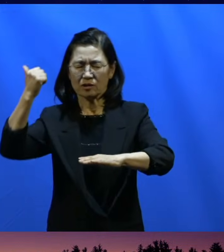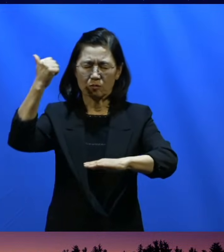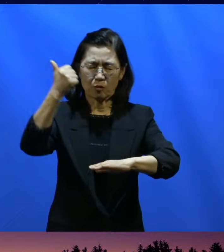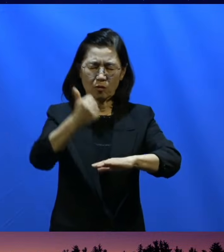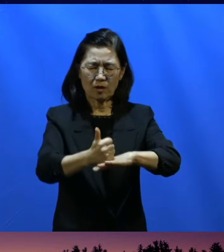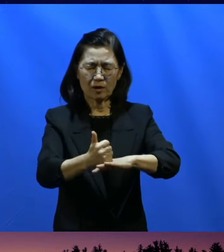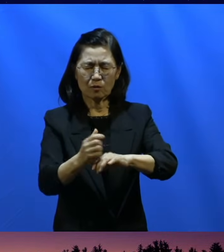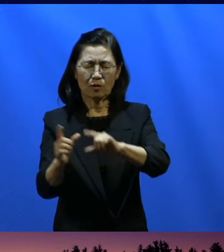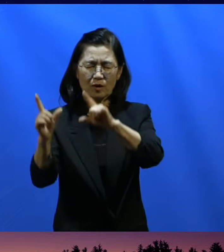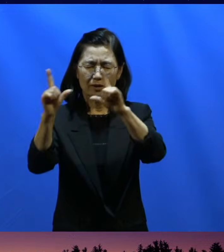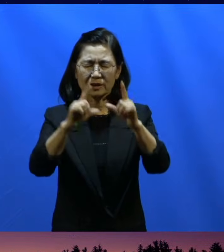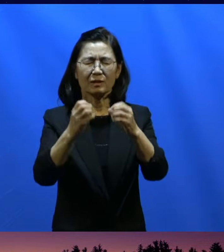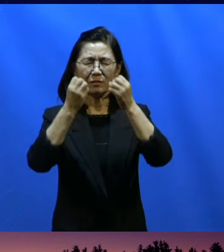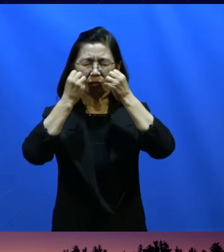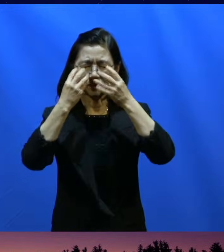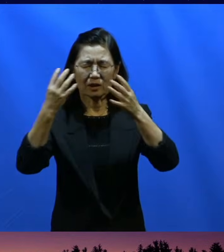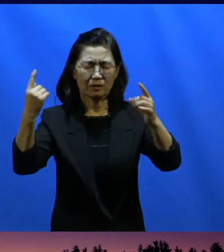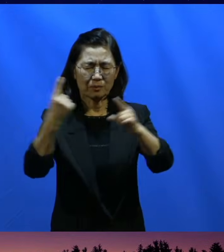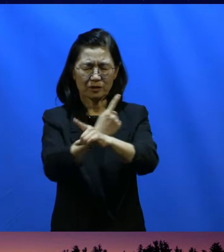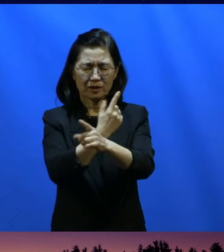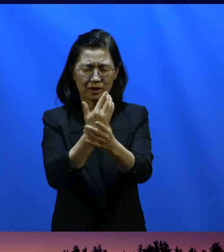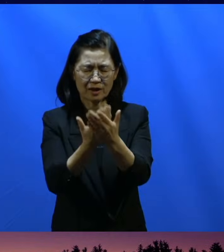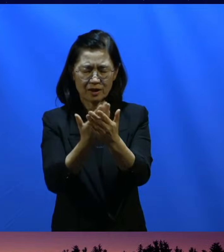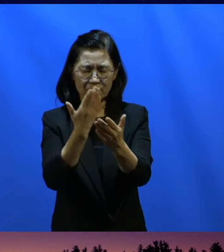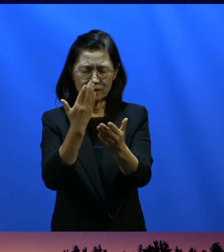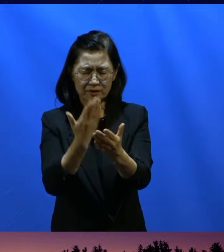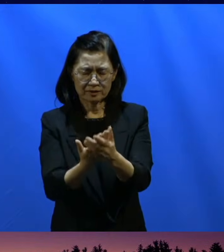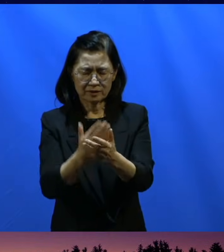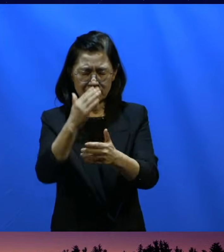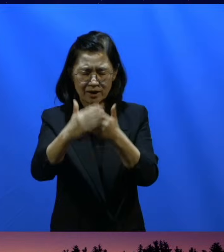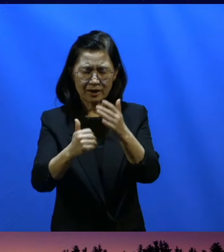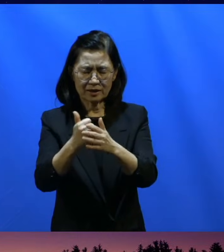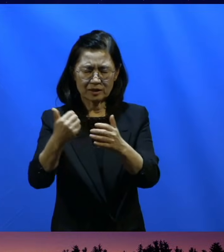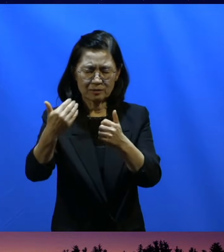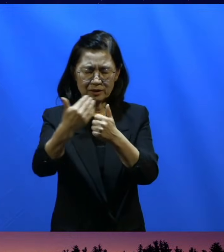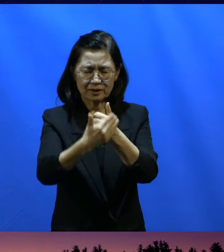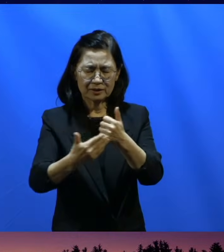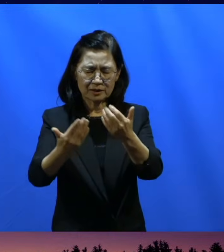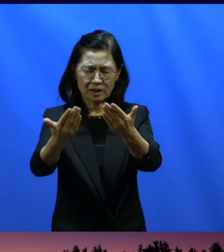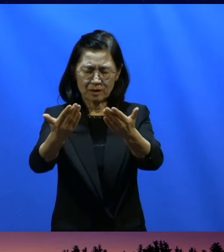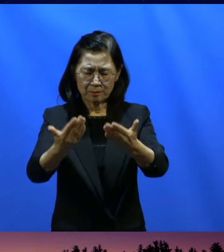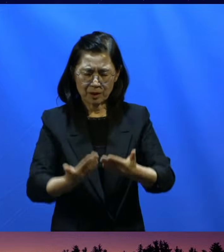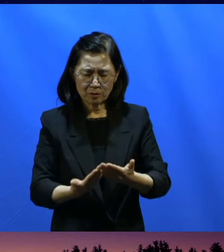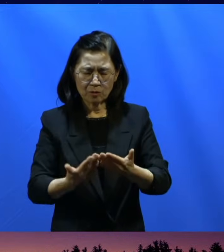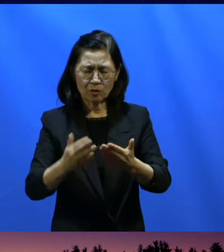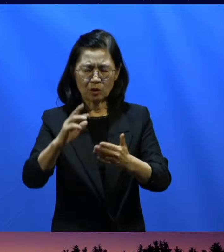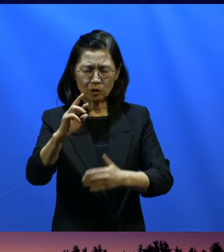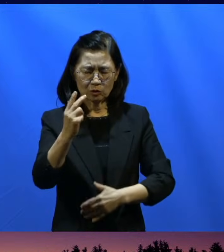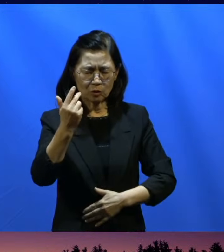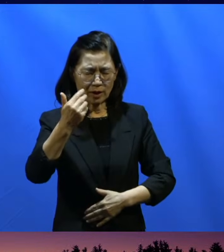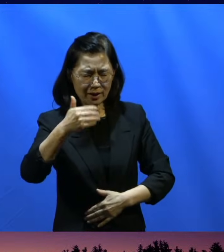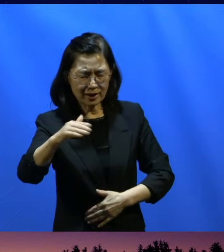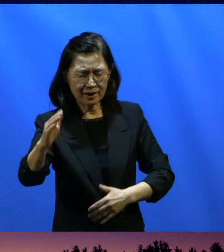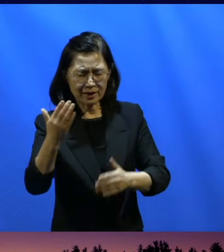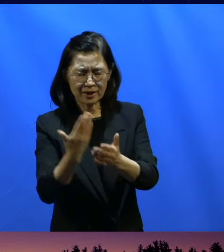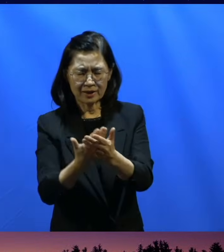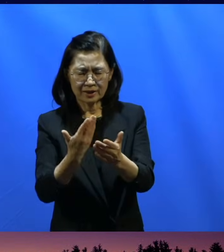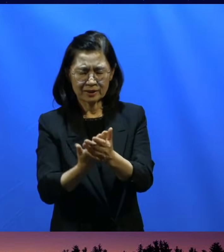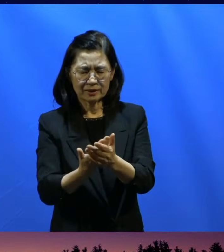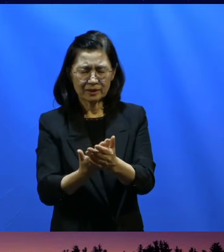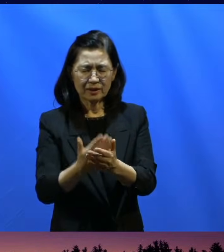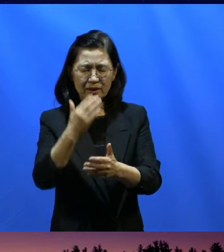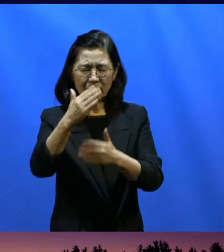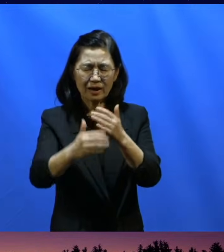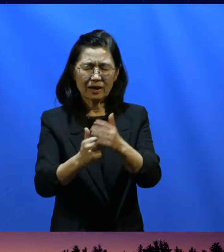일어나게 하여 주시옵소서. 하나님, 오늘 이 밤에 그 은혜 받고 돌아가게 하여 주시옵소서. 그 은혜를 알지 못하고